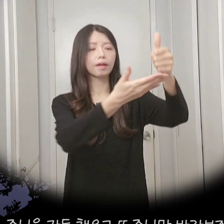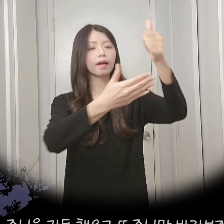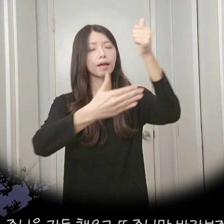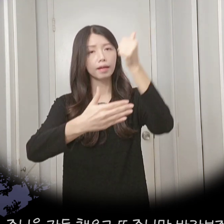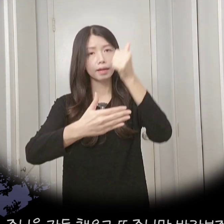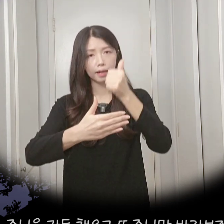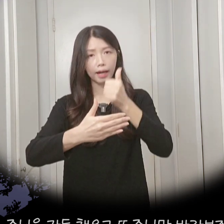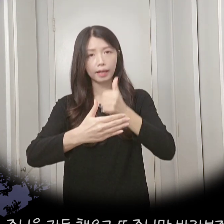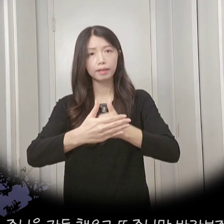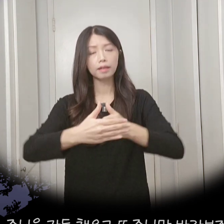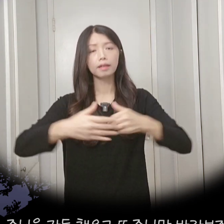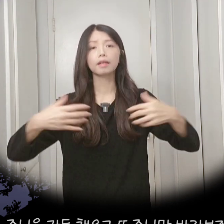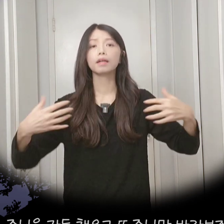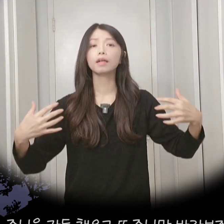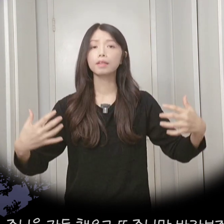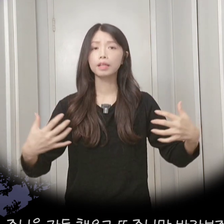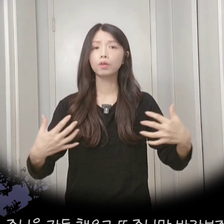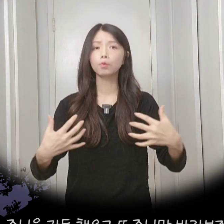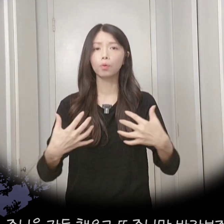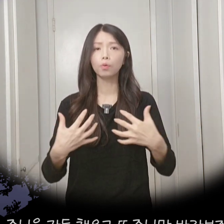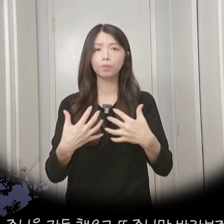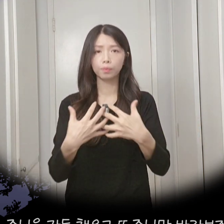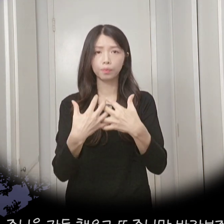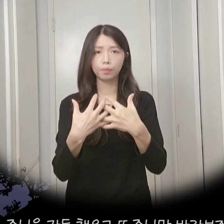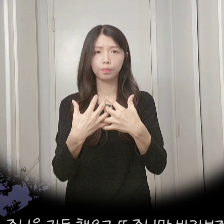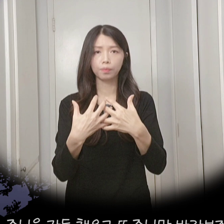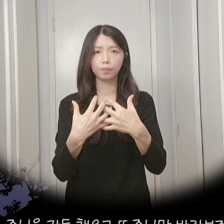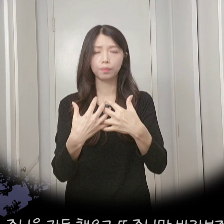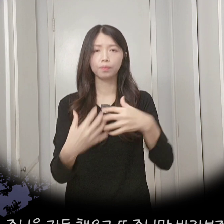주님을 가득 채우고